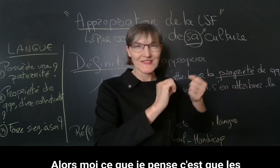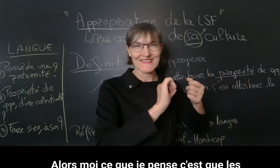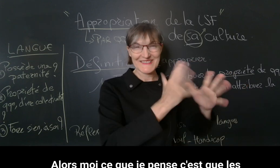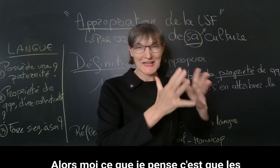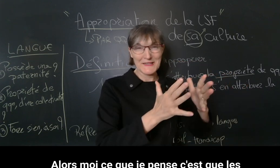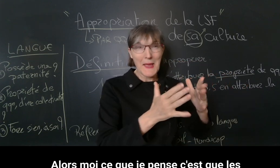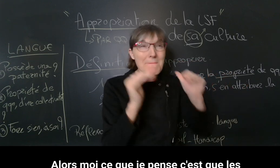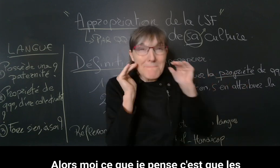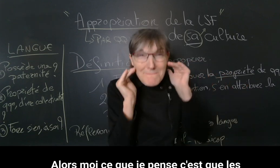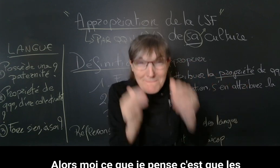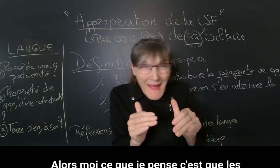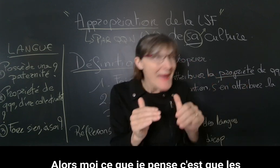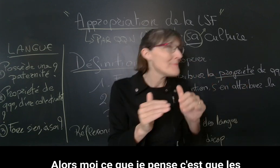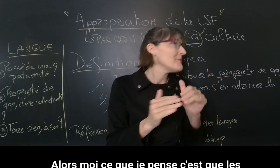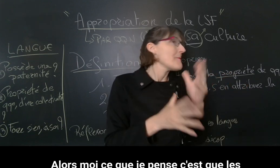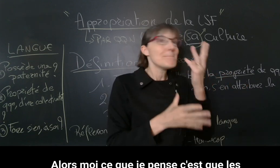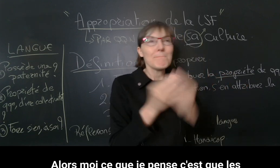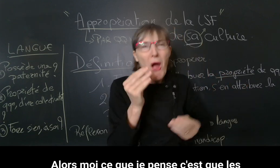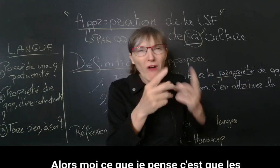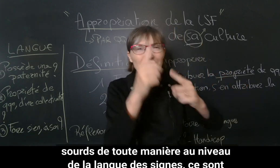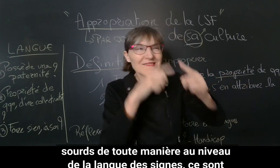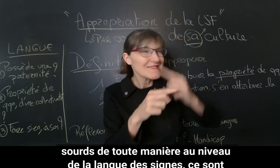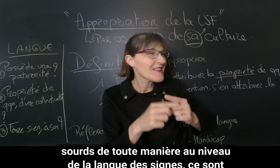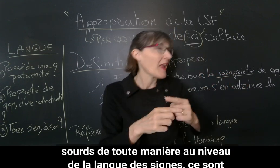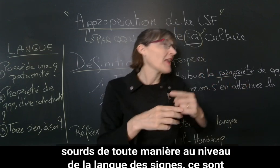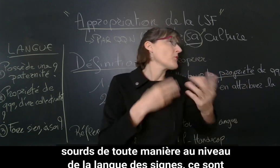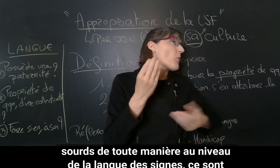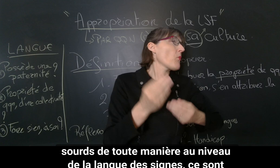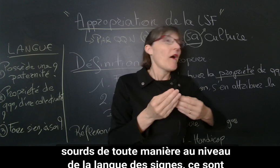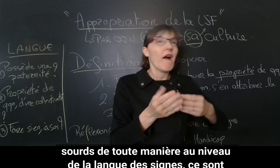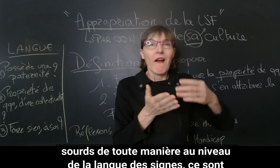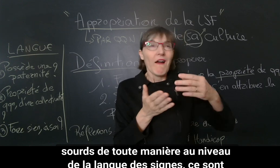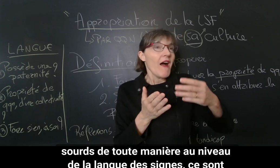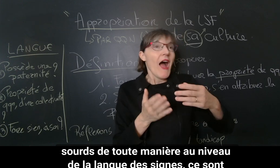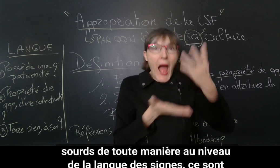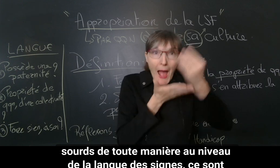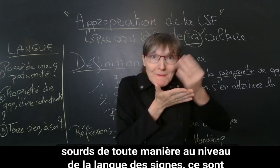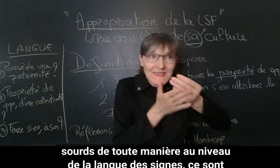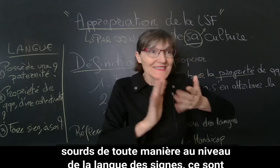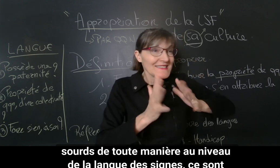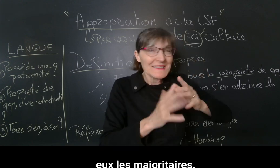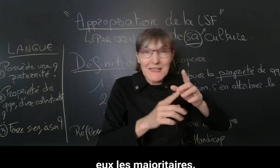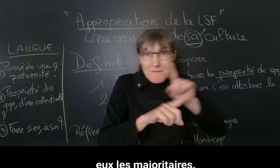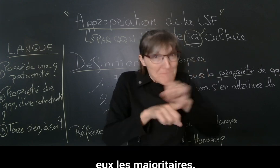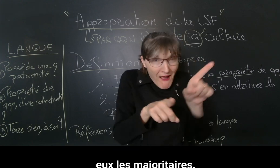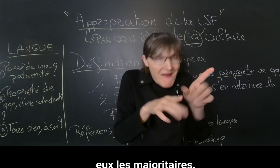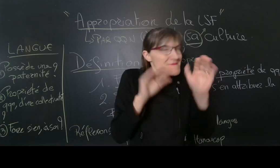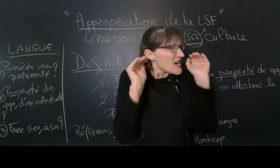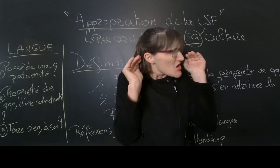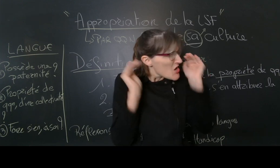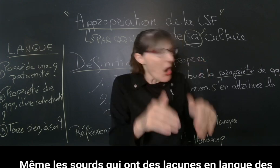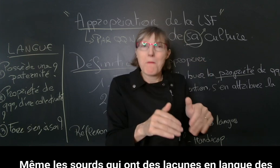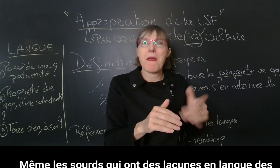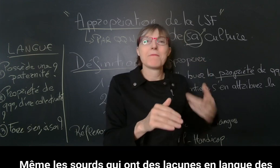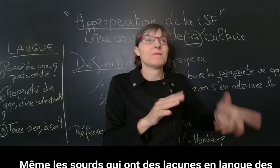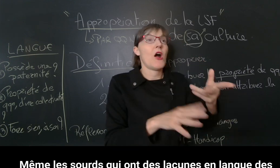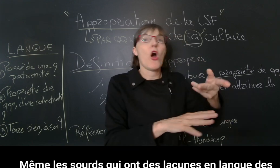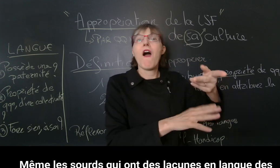alors moi ce que je pense c'est que les sourds de toute manière au niveau de la langue des signes ce sont eux les majoritaires même les sourds qui